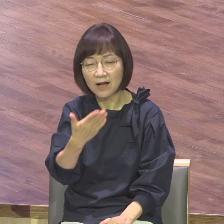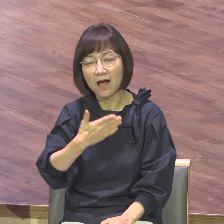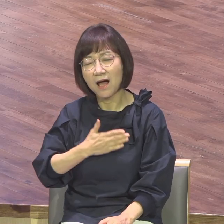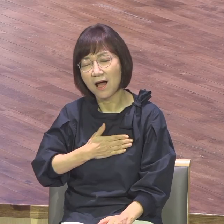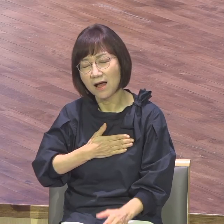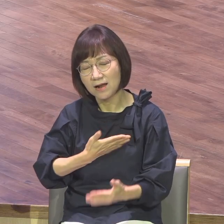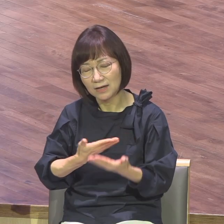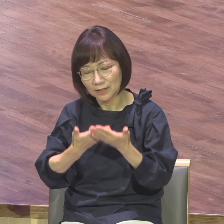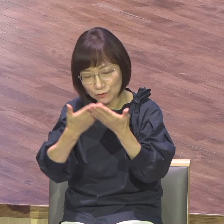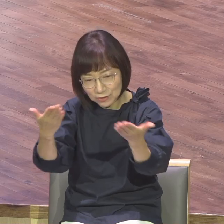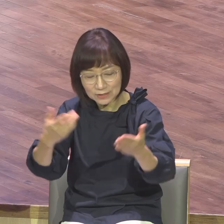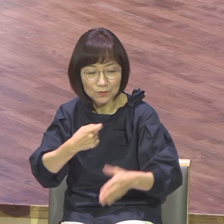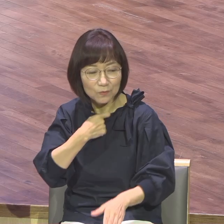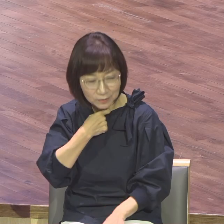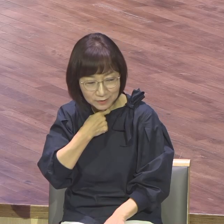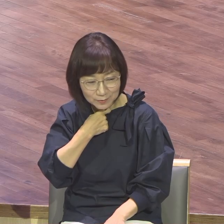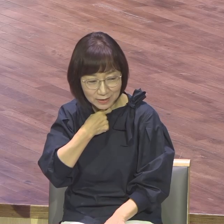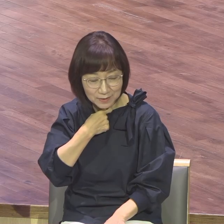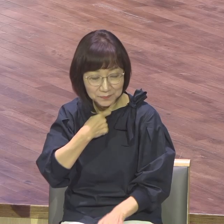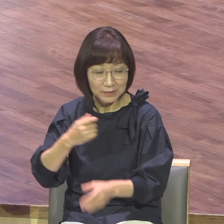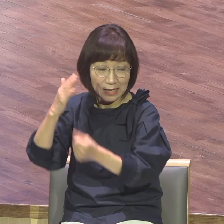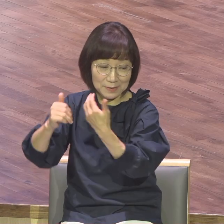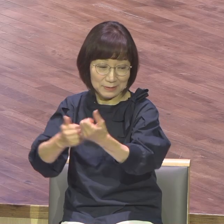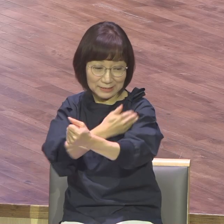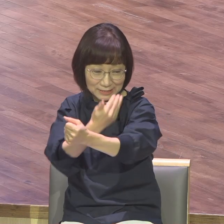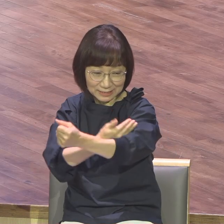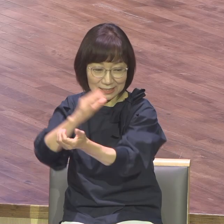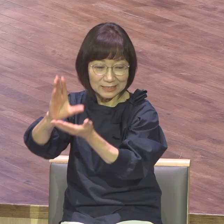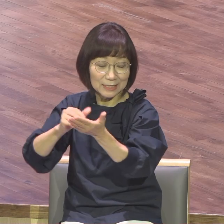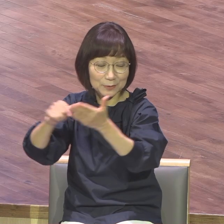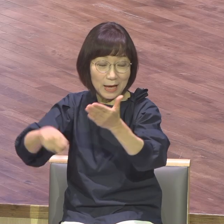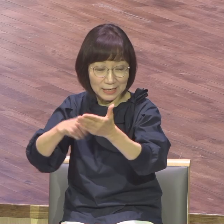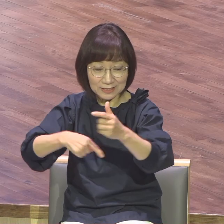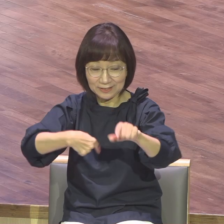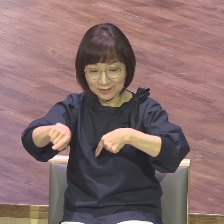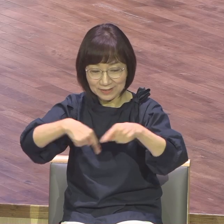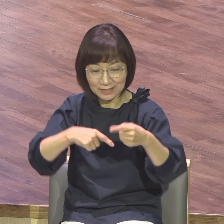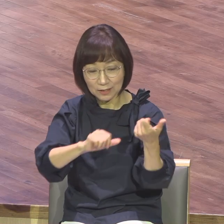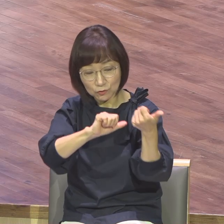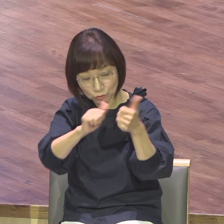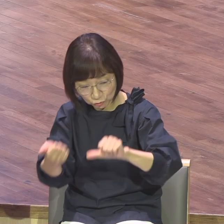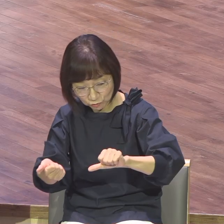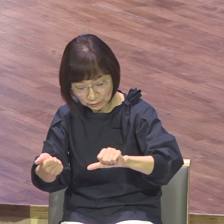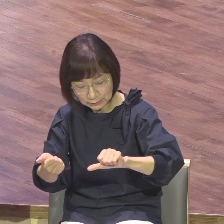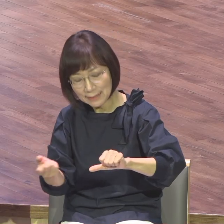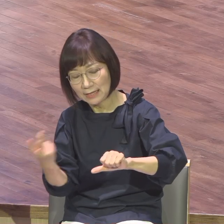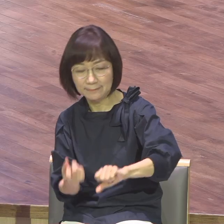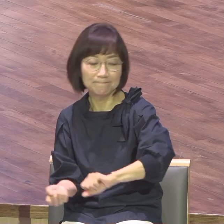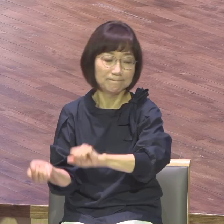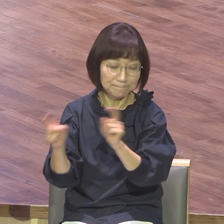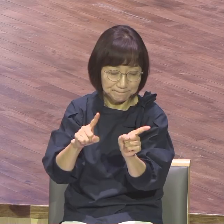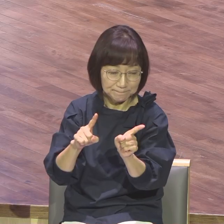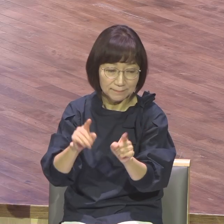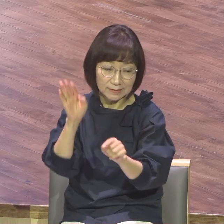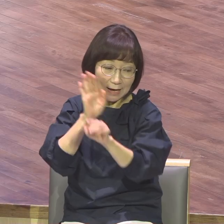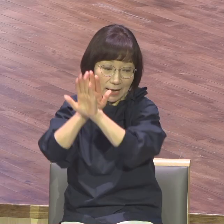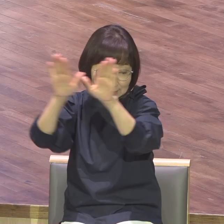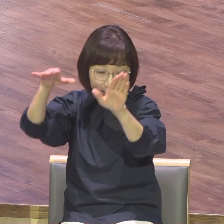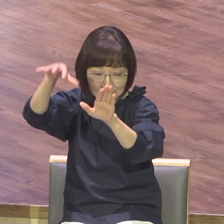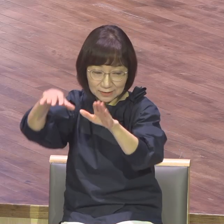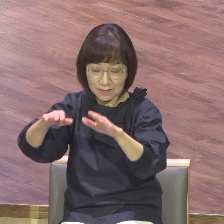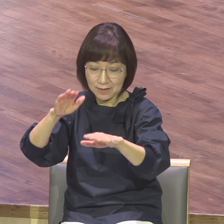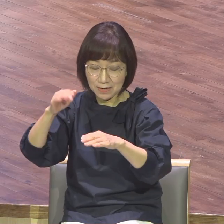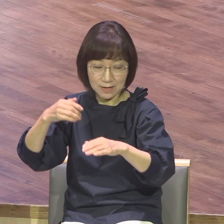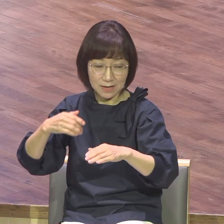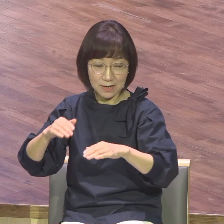너희로 알게 하시기를 구하노라. 그의 능력이 그리스도 안에서 역사하사 죽은 자들 가운데서 다시 살리시고